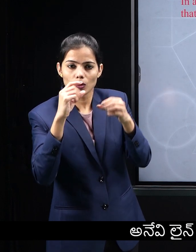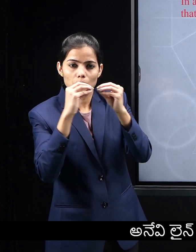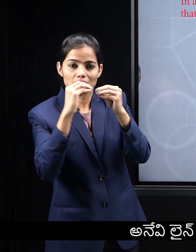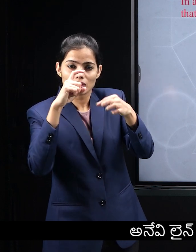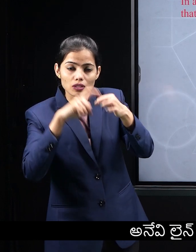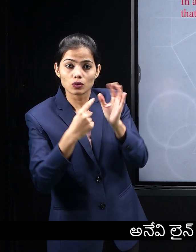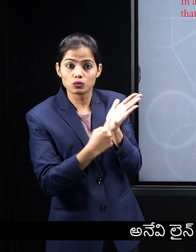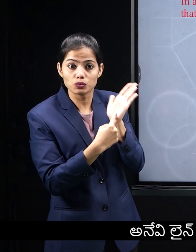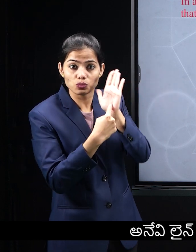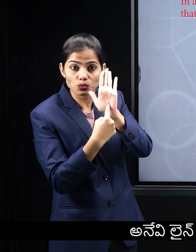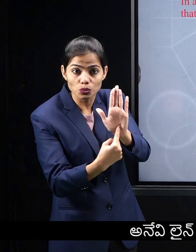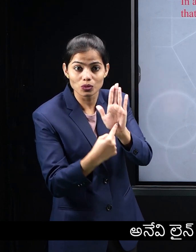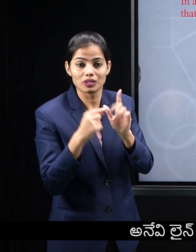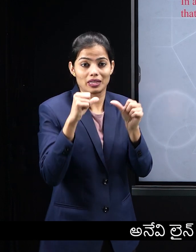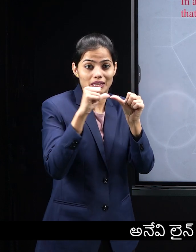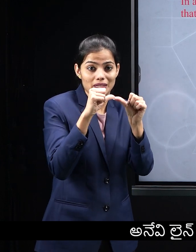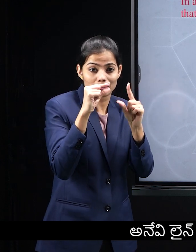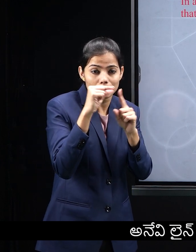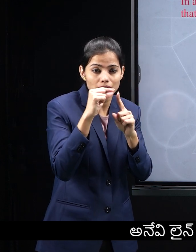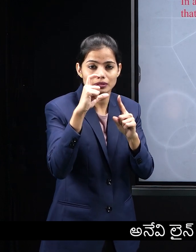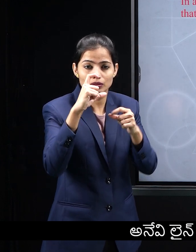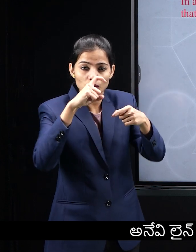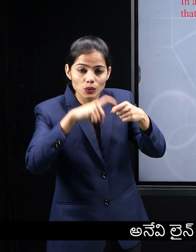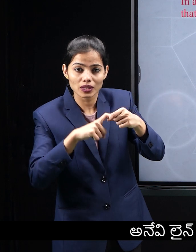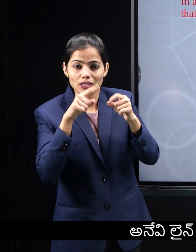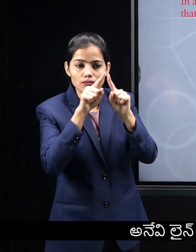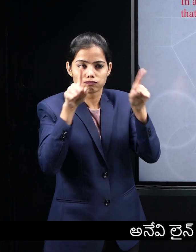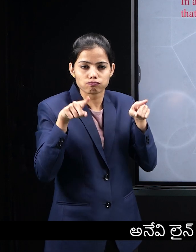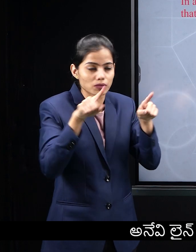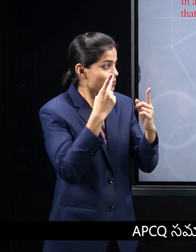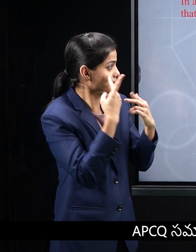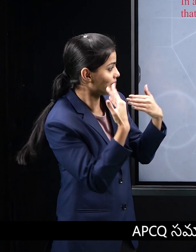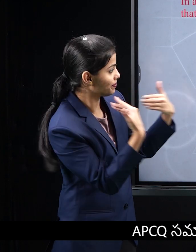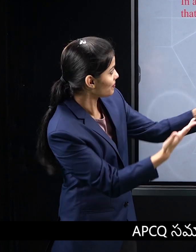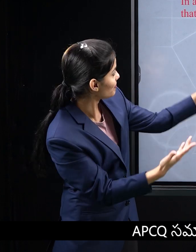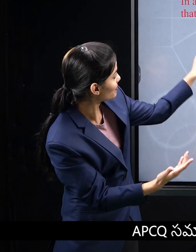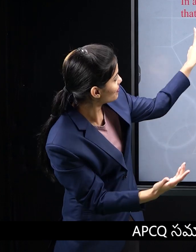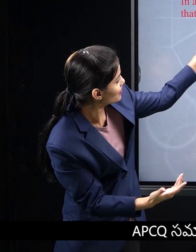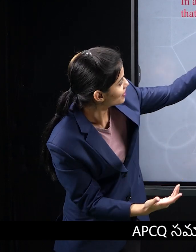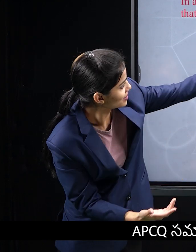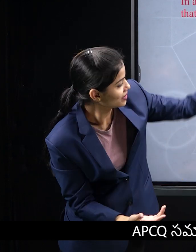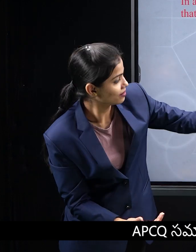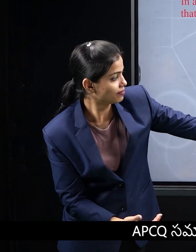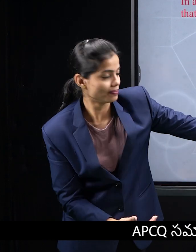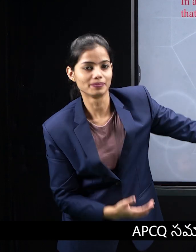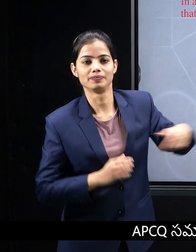డిబిలోని పాయింట్లు అంటే పిడి = బిక్యూ. ఏపీసీక్యూ సమాంతర చతుర్భుజం